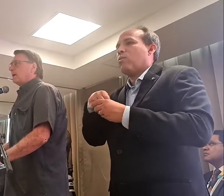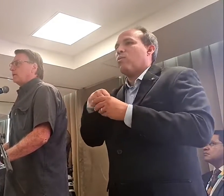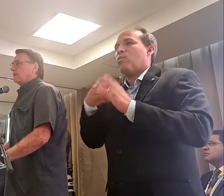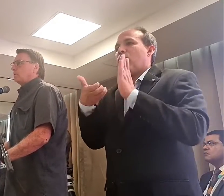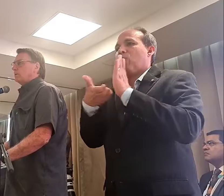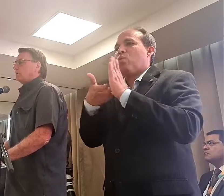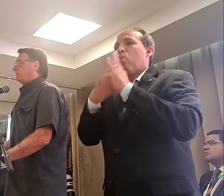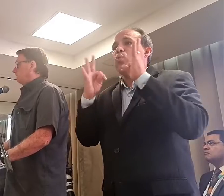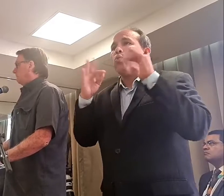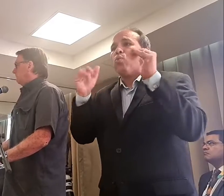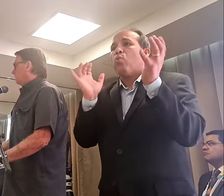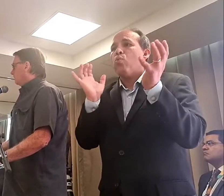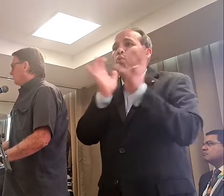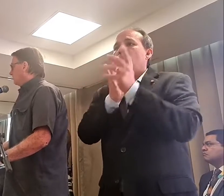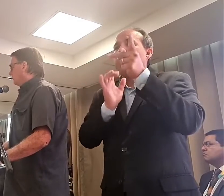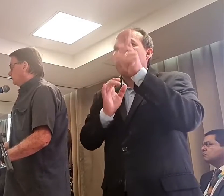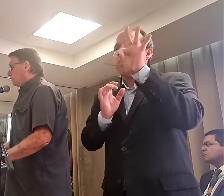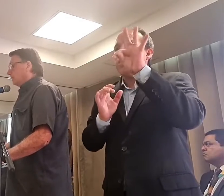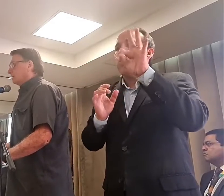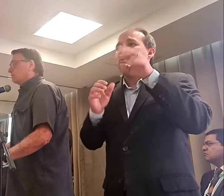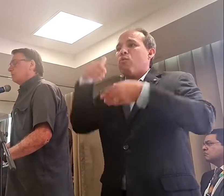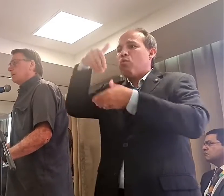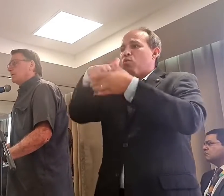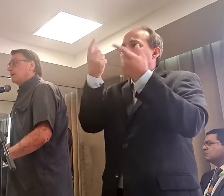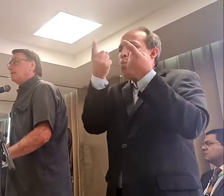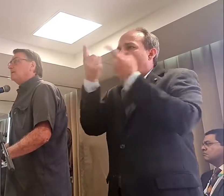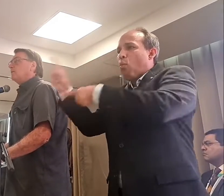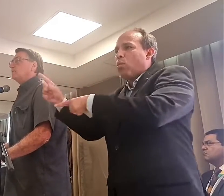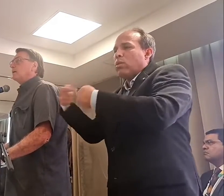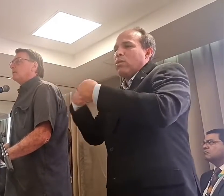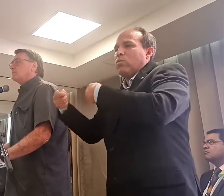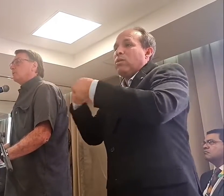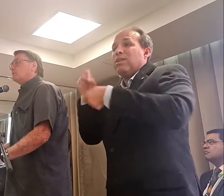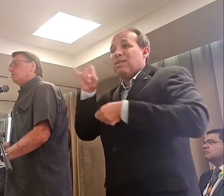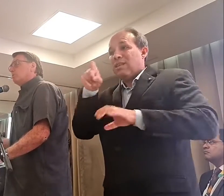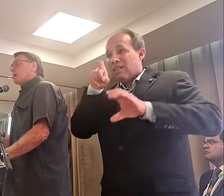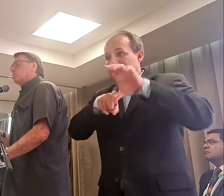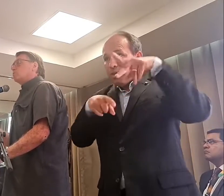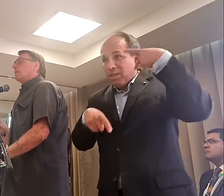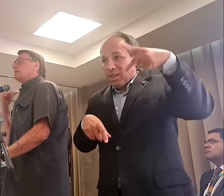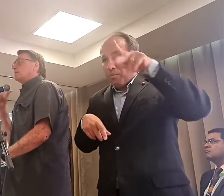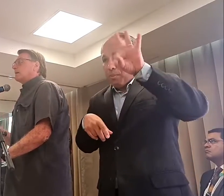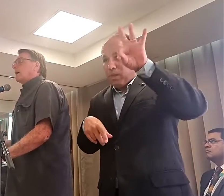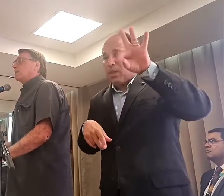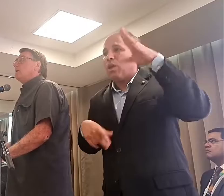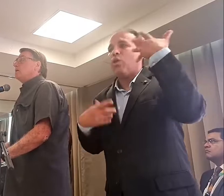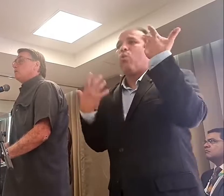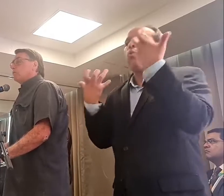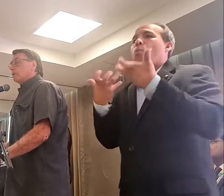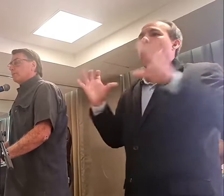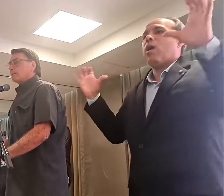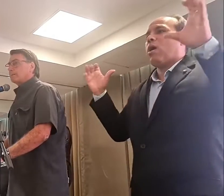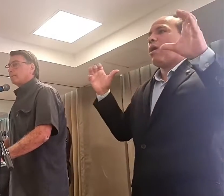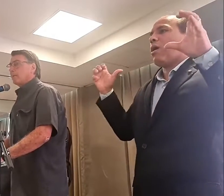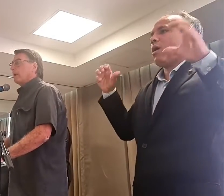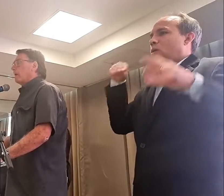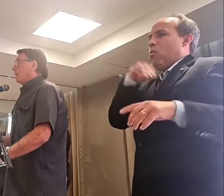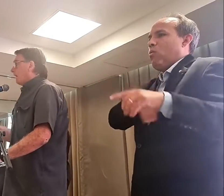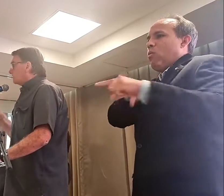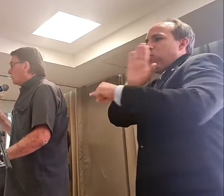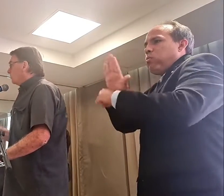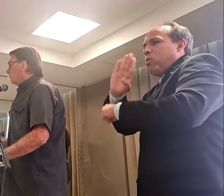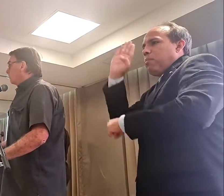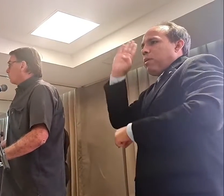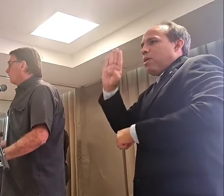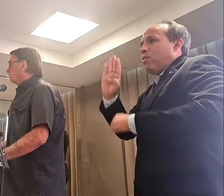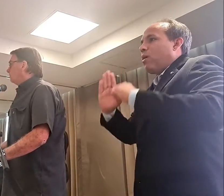contra a negociação. Se nós dependêssemos do PT, não teríamos o Auxílio Brasil de R$ 400 o ano passado.